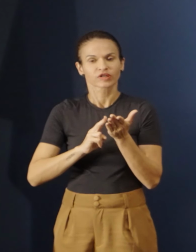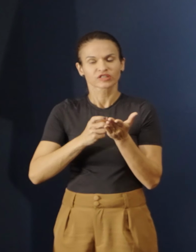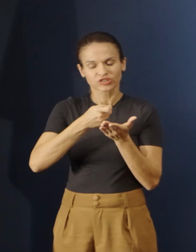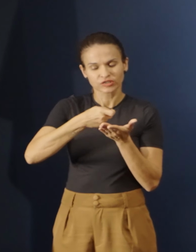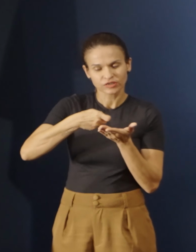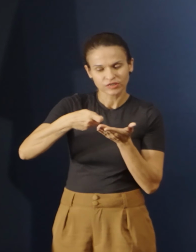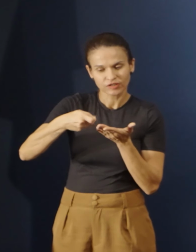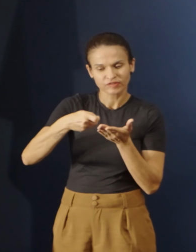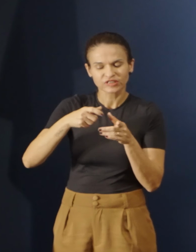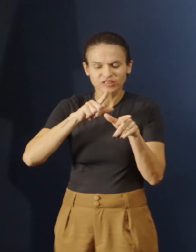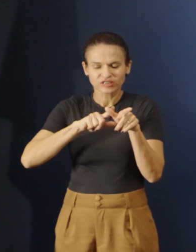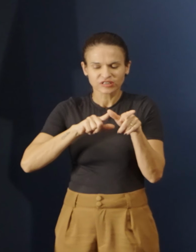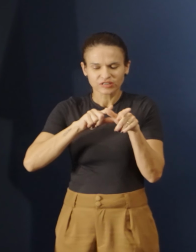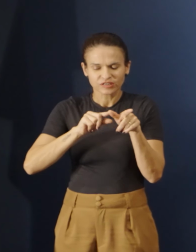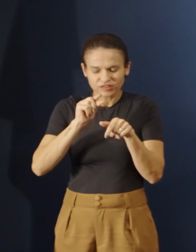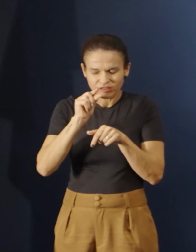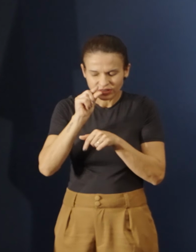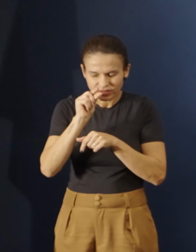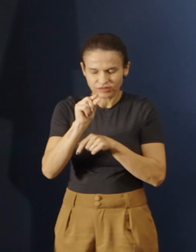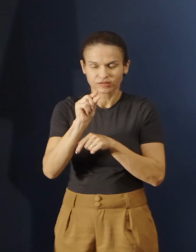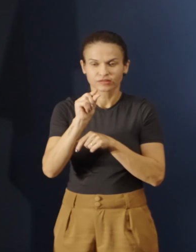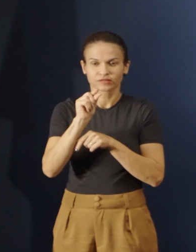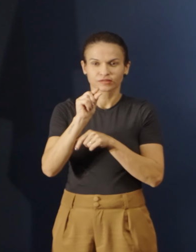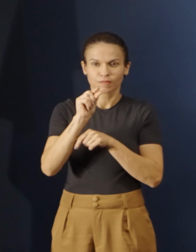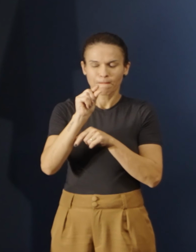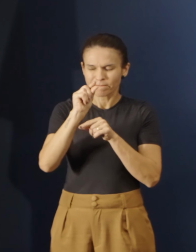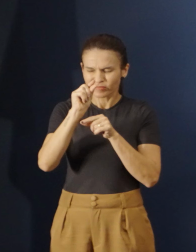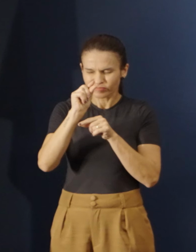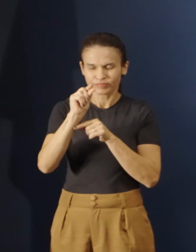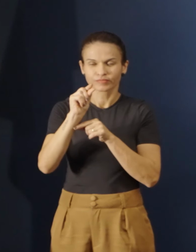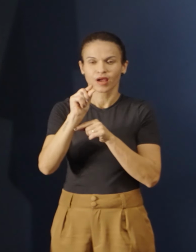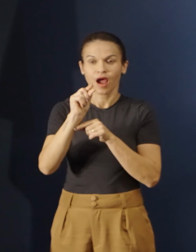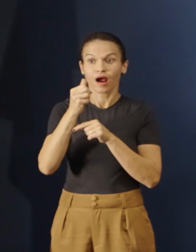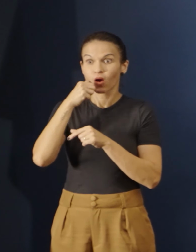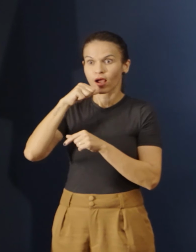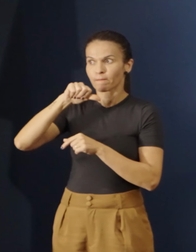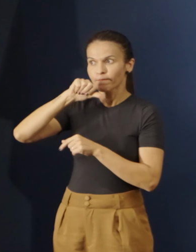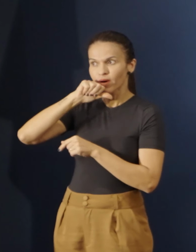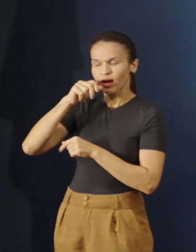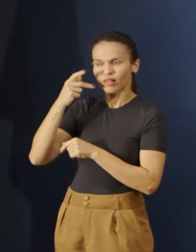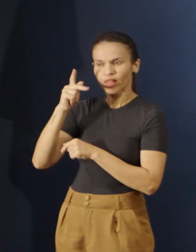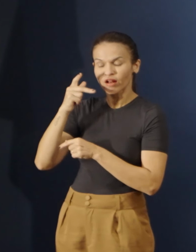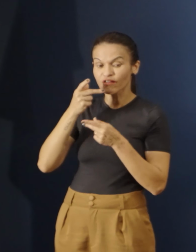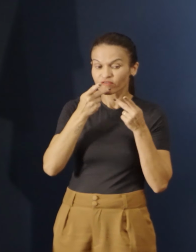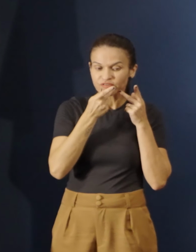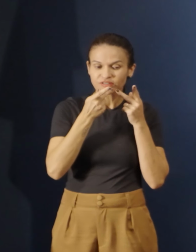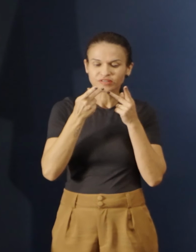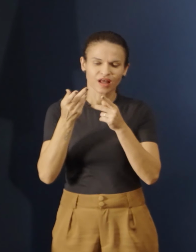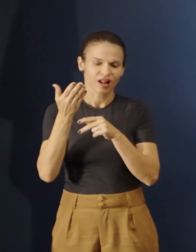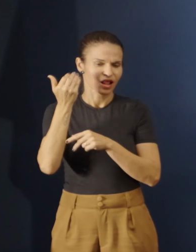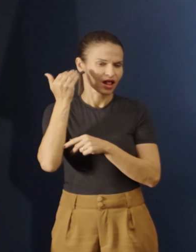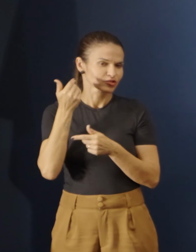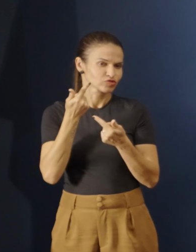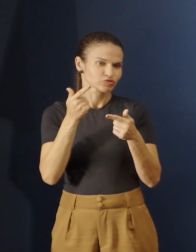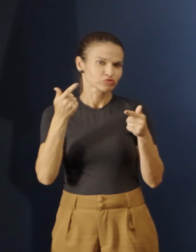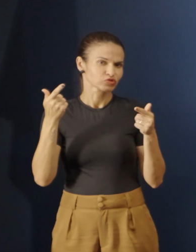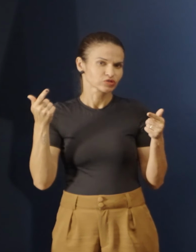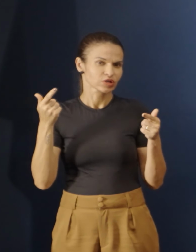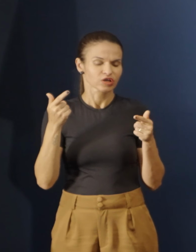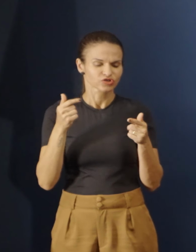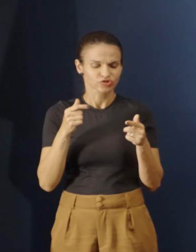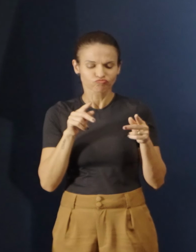escrevia, assim, letras minúsculas, minúsculas, minúsculas mesmo. E quando a mãe dele ia visitá-lo, naquela época não existia essa coisa de